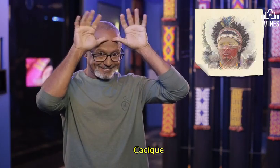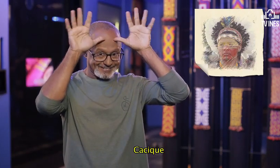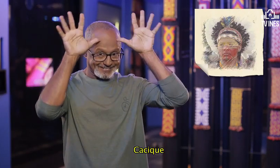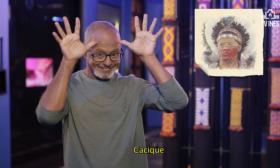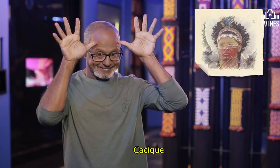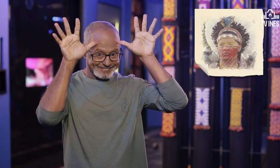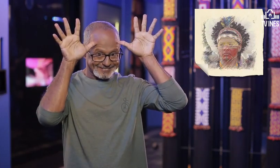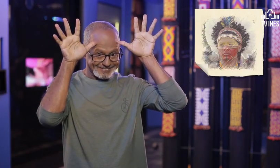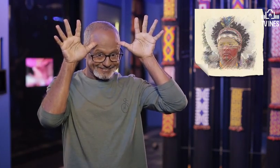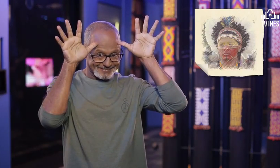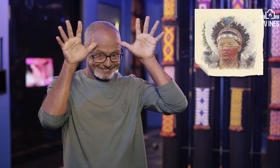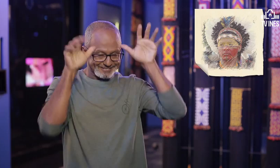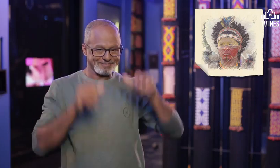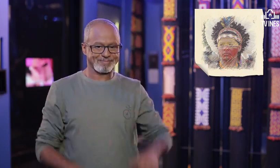cacique,